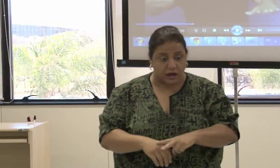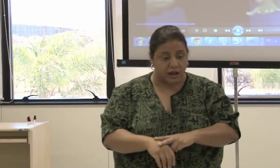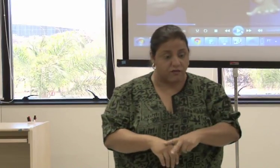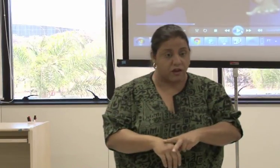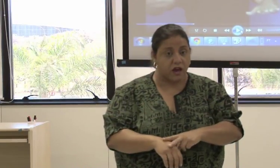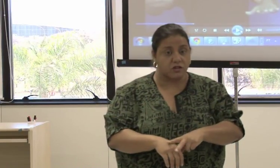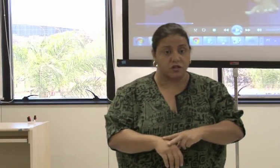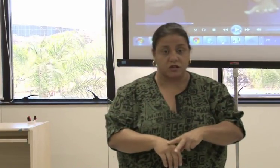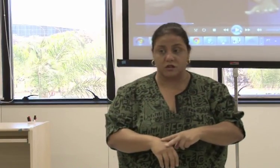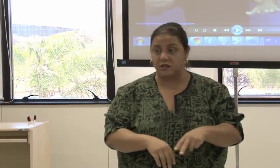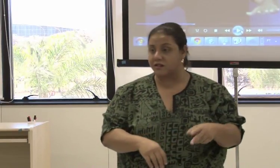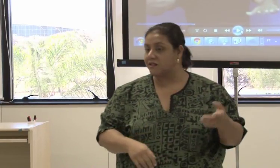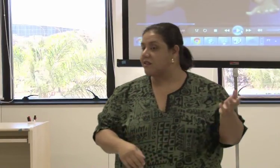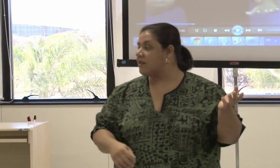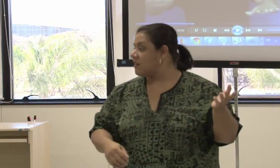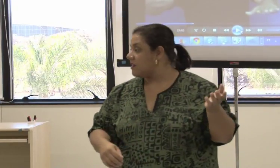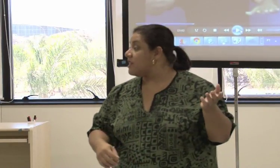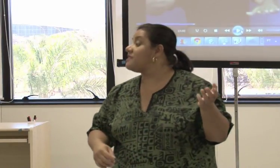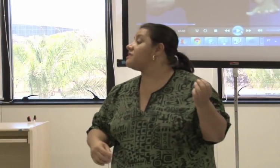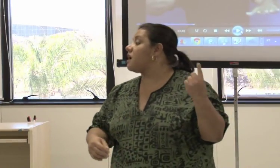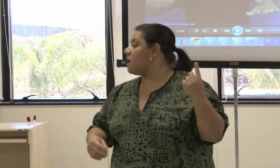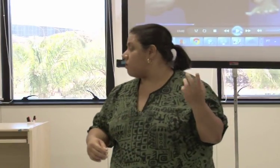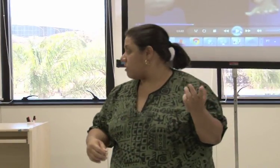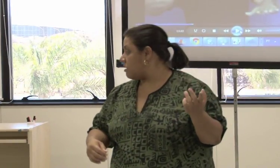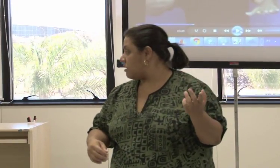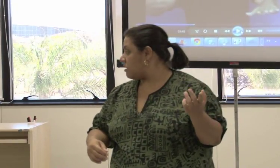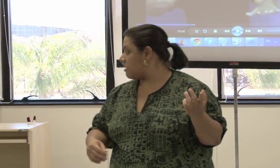é verde. Que estranho.